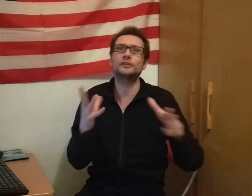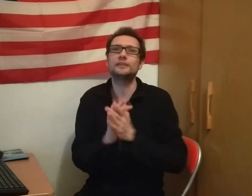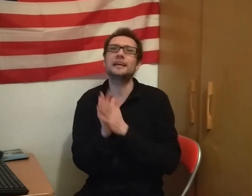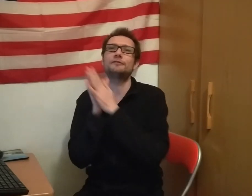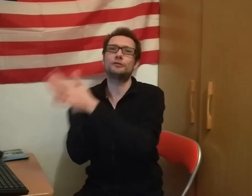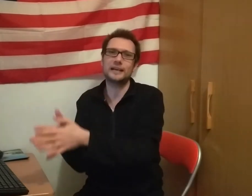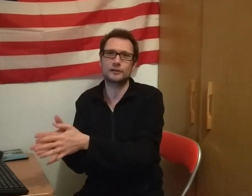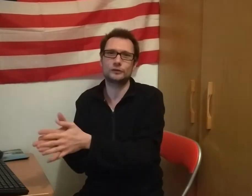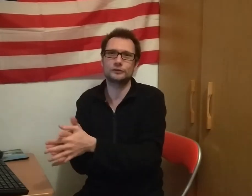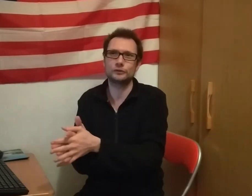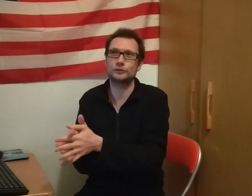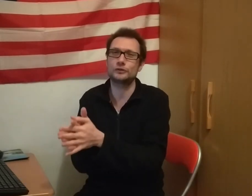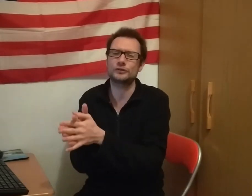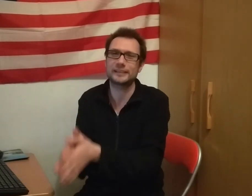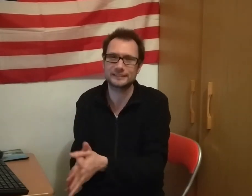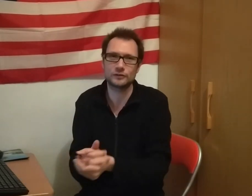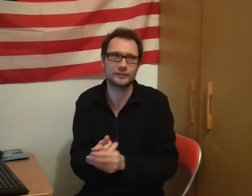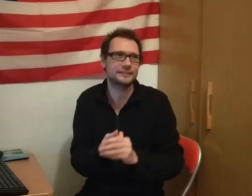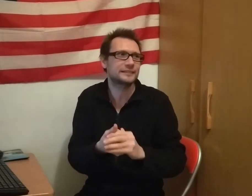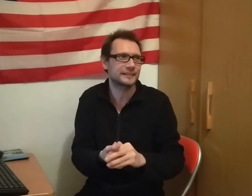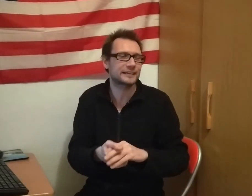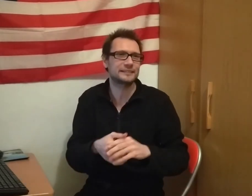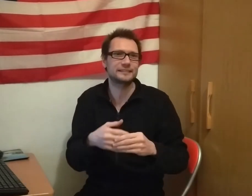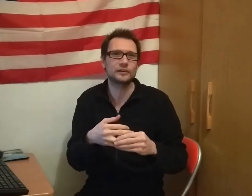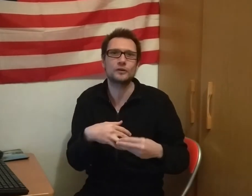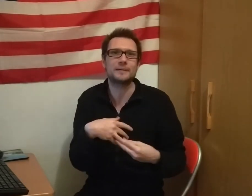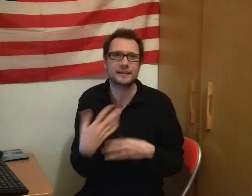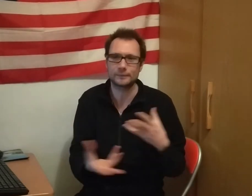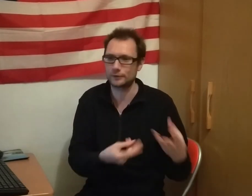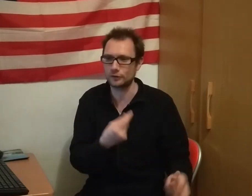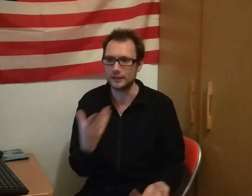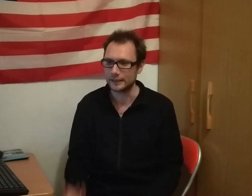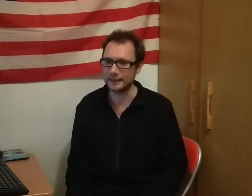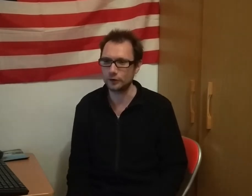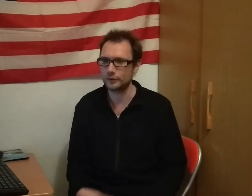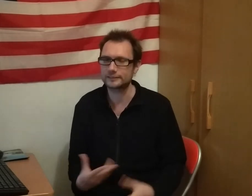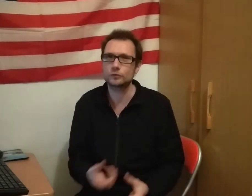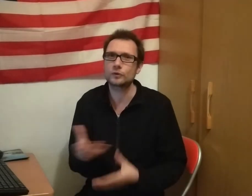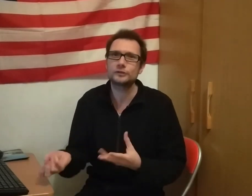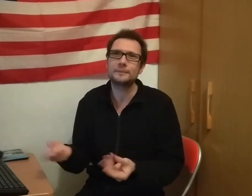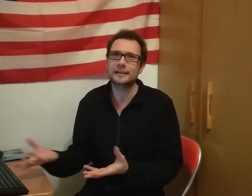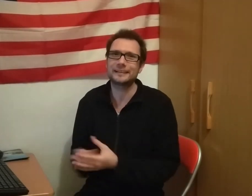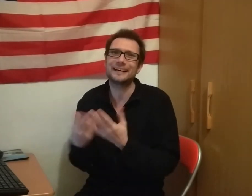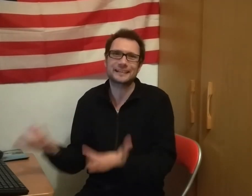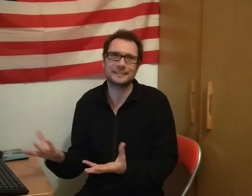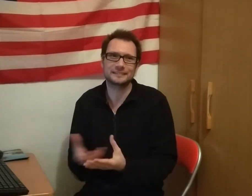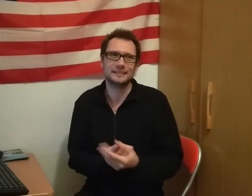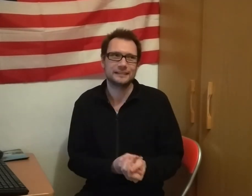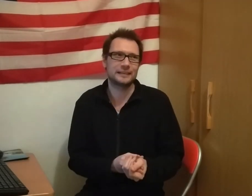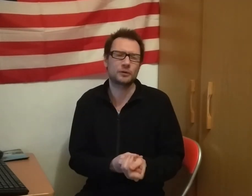dónde enfocarlo y no sé qué hacer, no sé si hacer, seguir con la magia, pero claro, pero hacer un juego de magia de cartas, ir por ejemplo a